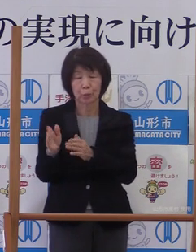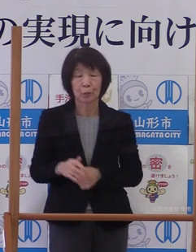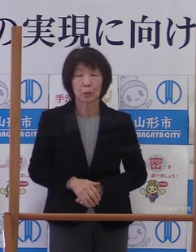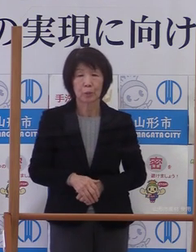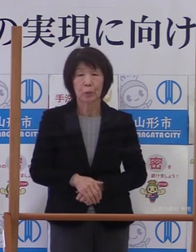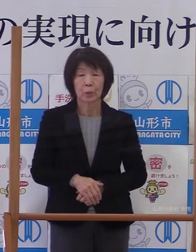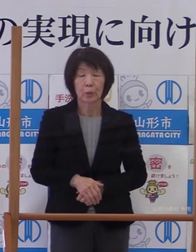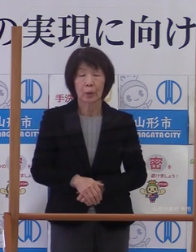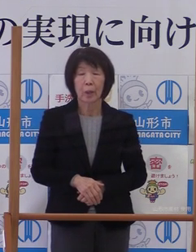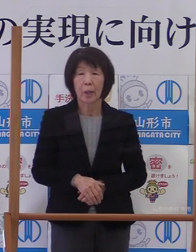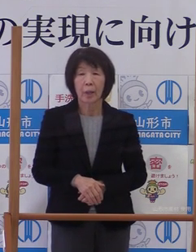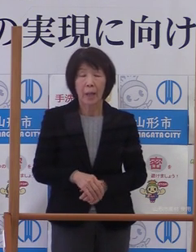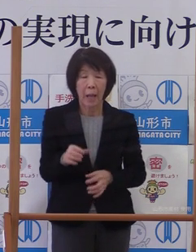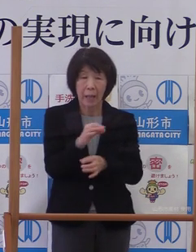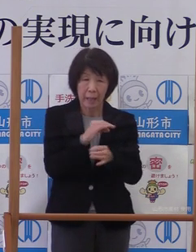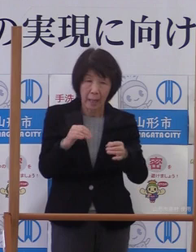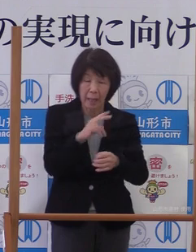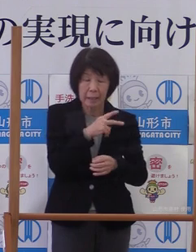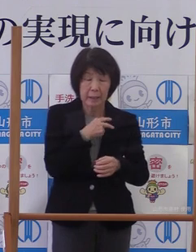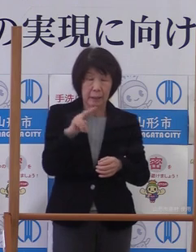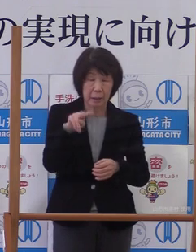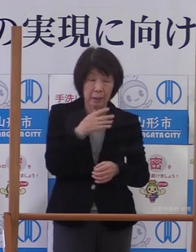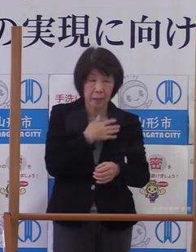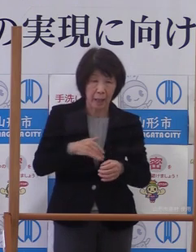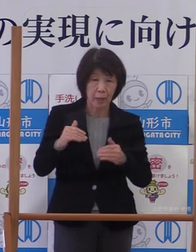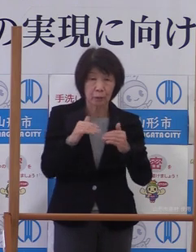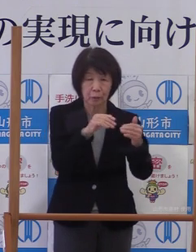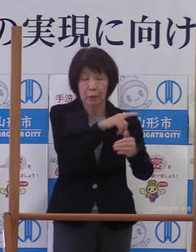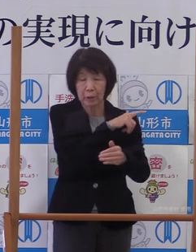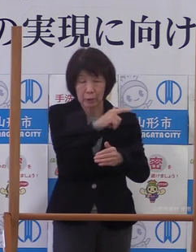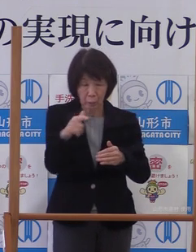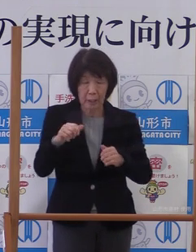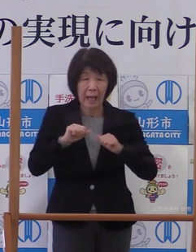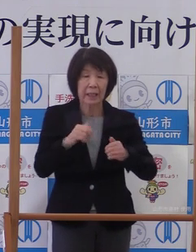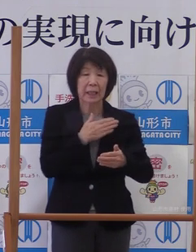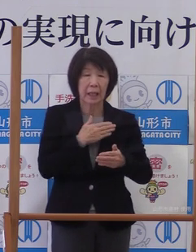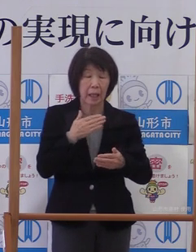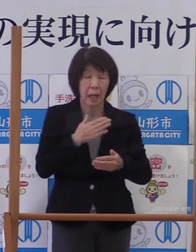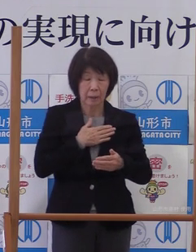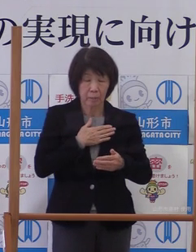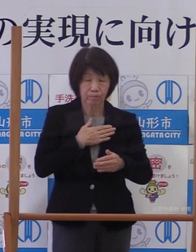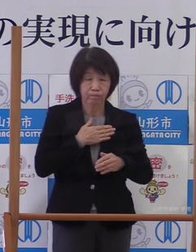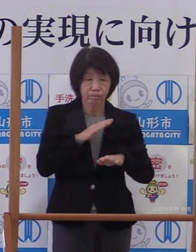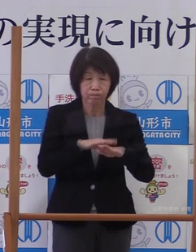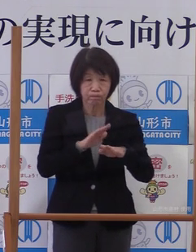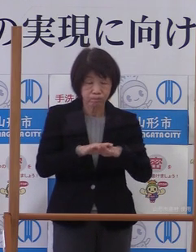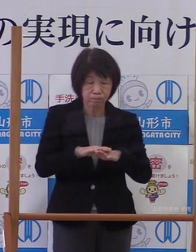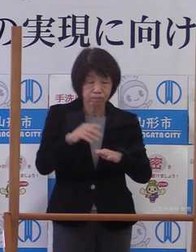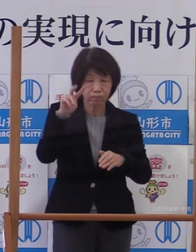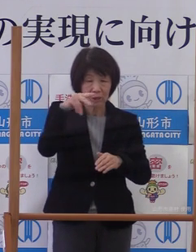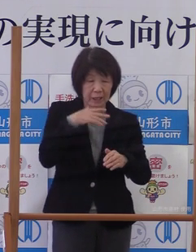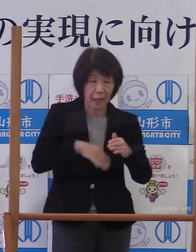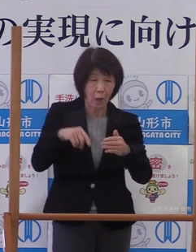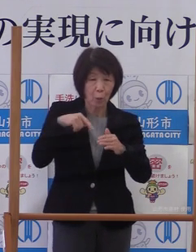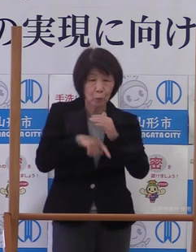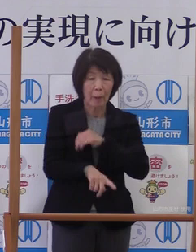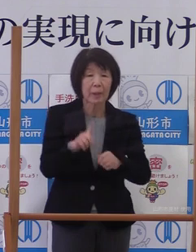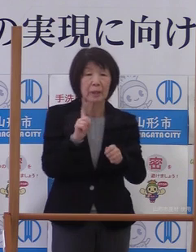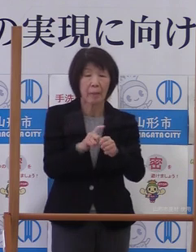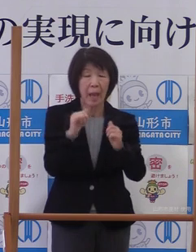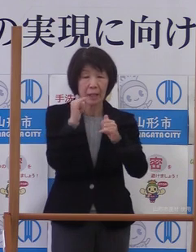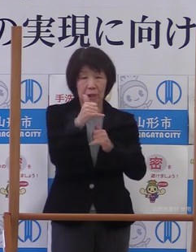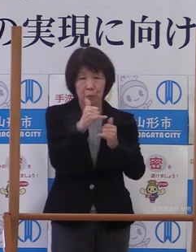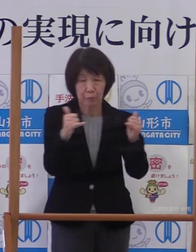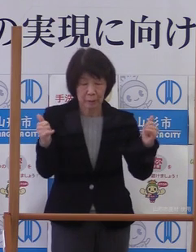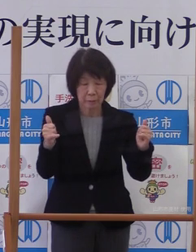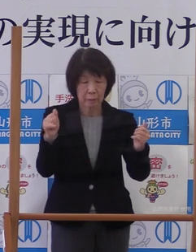性の多様性に関する理解促進では、多様な生き方等に対する認識を深めるため、市民を対象とする研